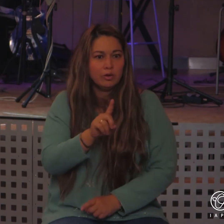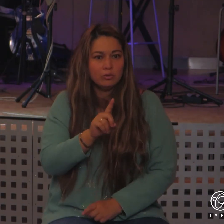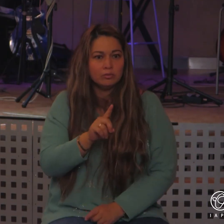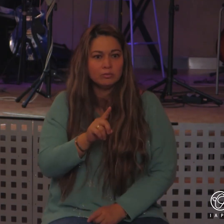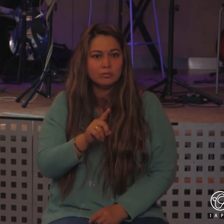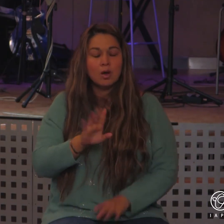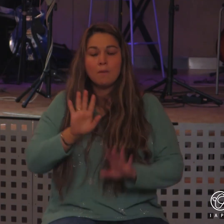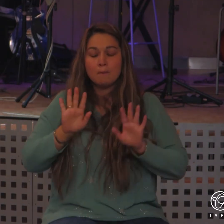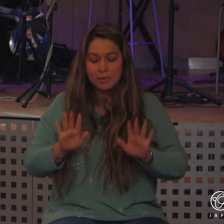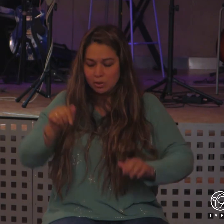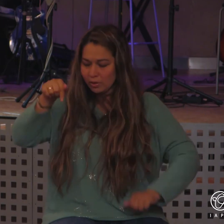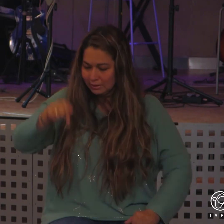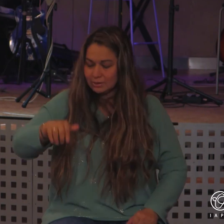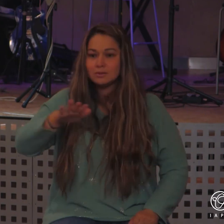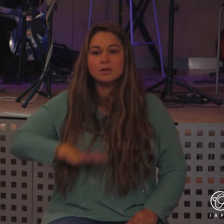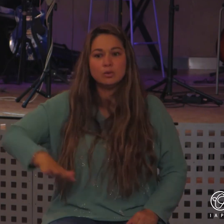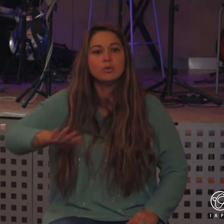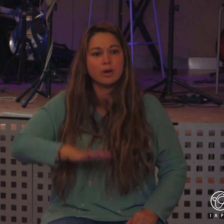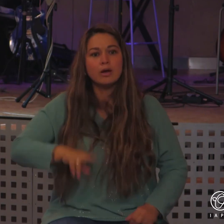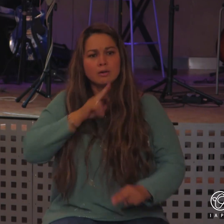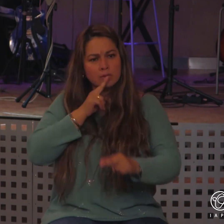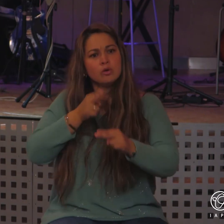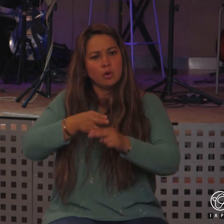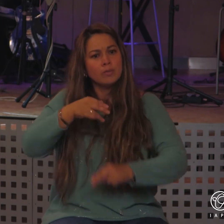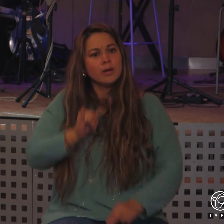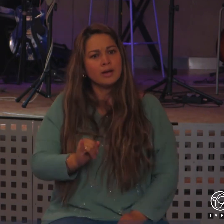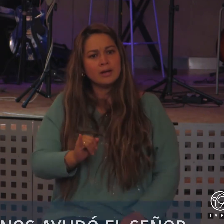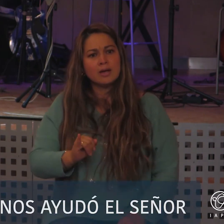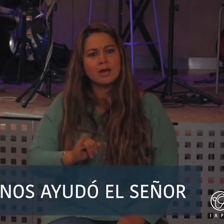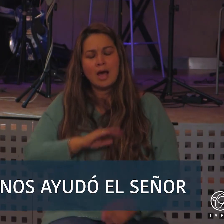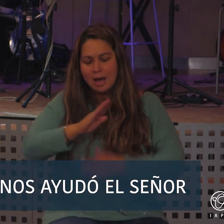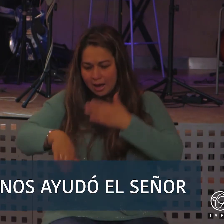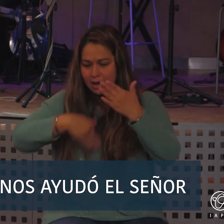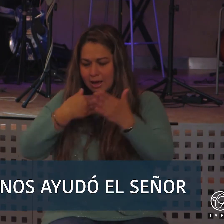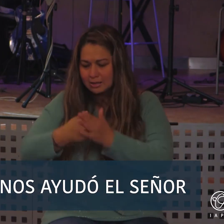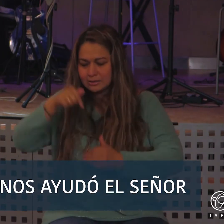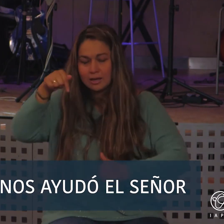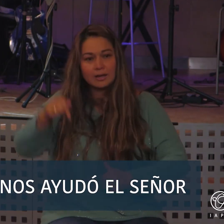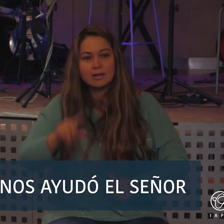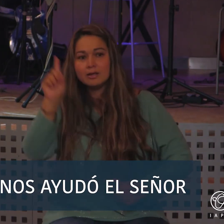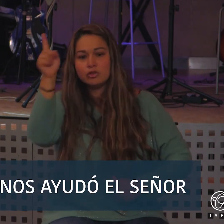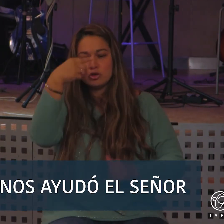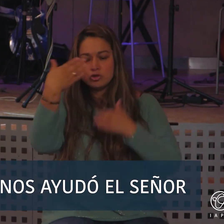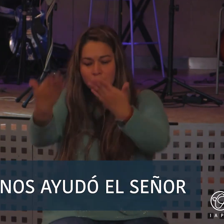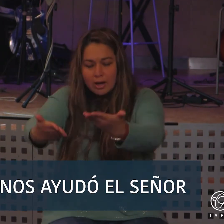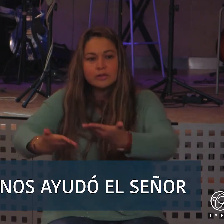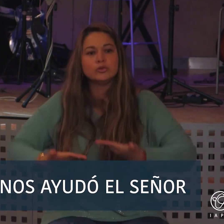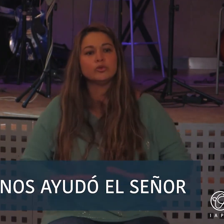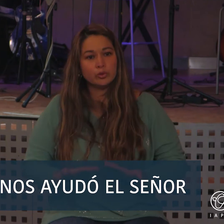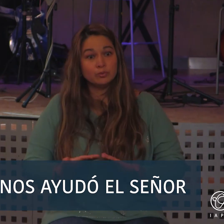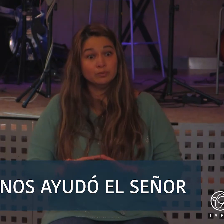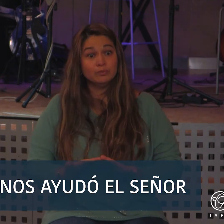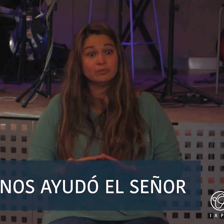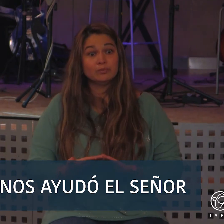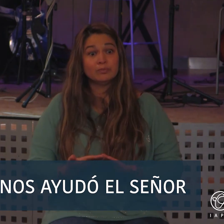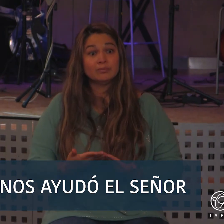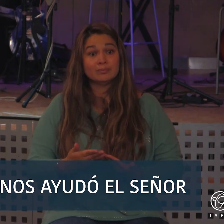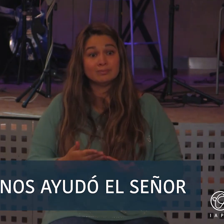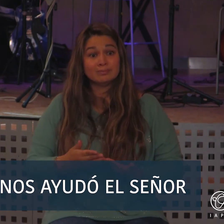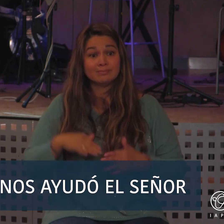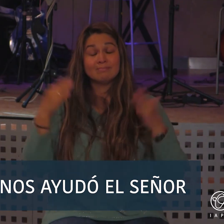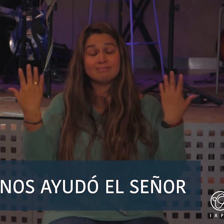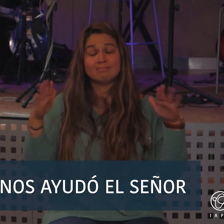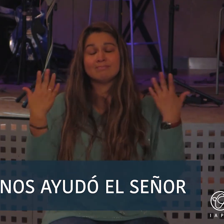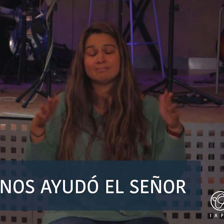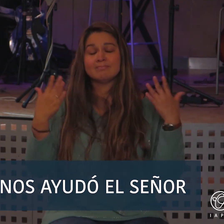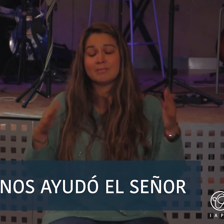qué? Este lugar tiene nombre. Hasta aquí nos ayudó el Señor. Hasta aquí el Señor ha estado